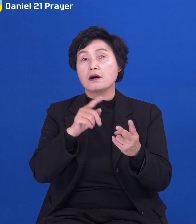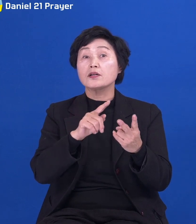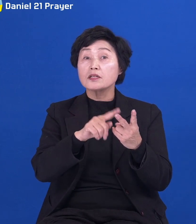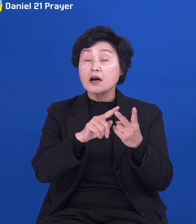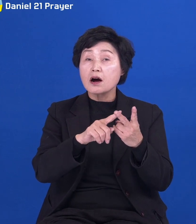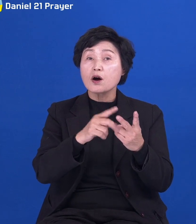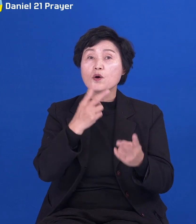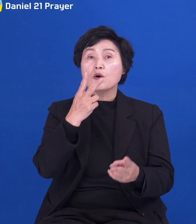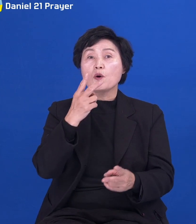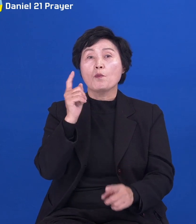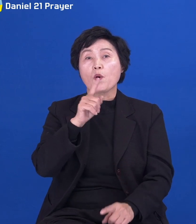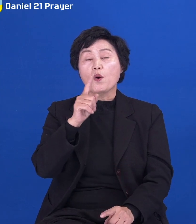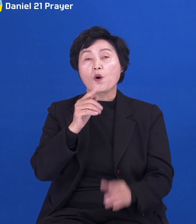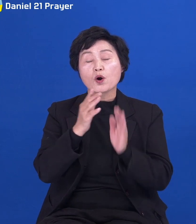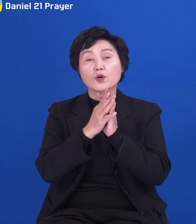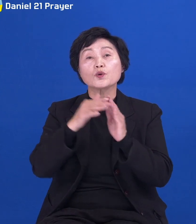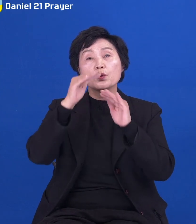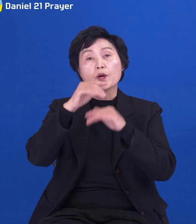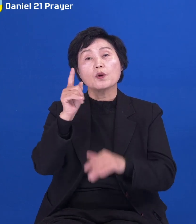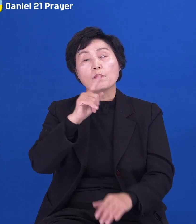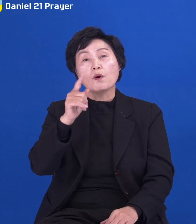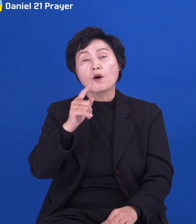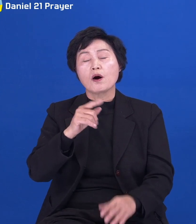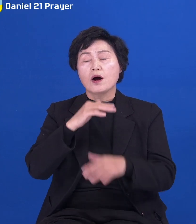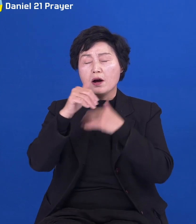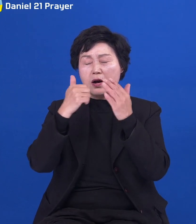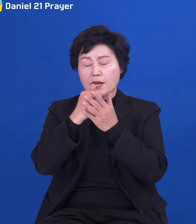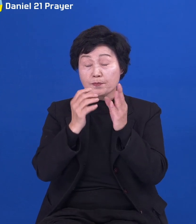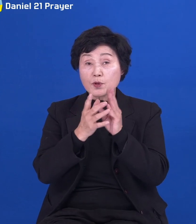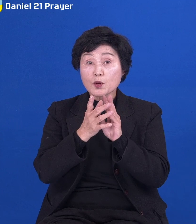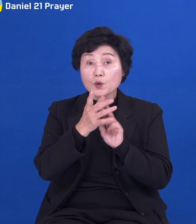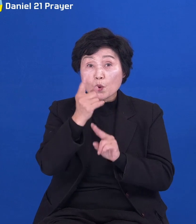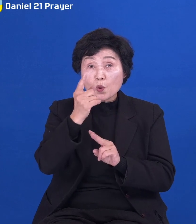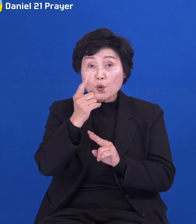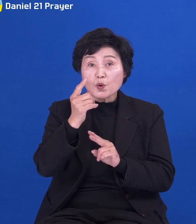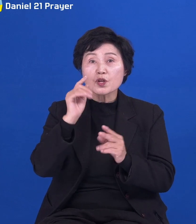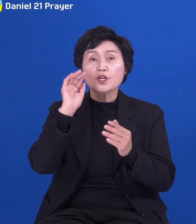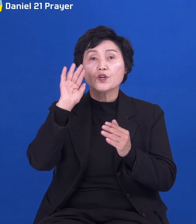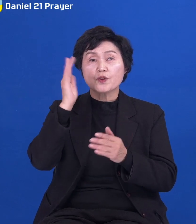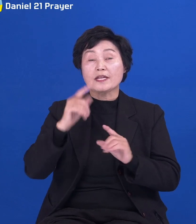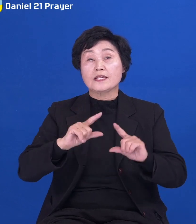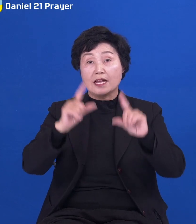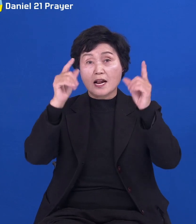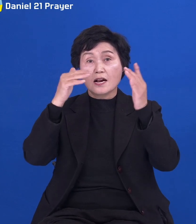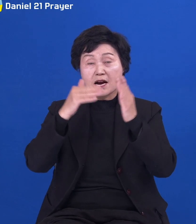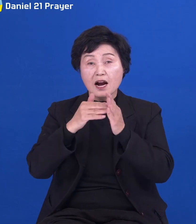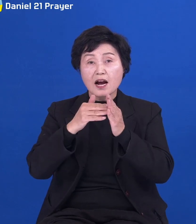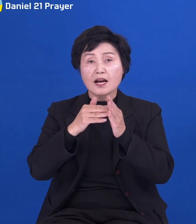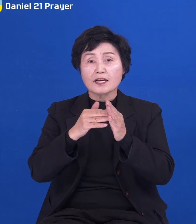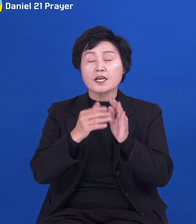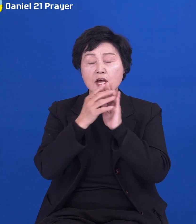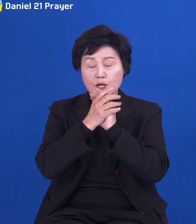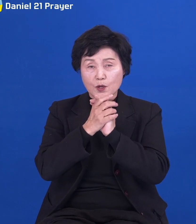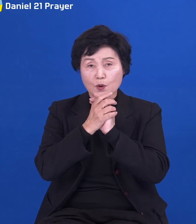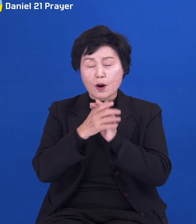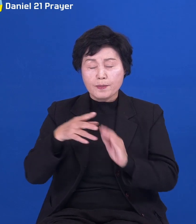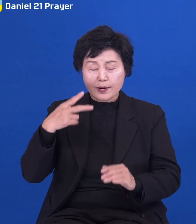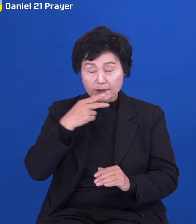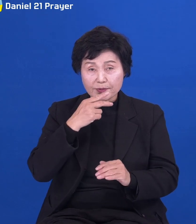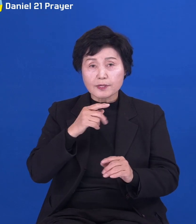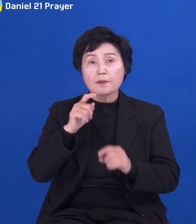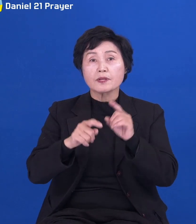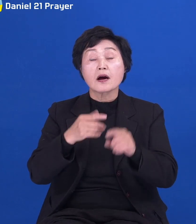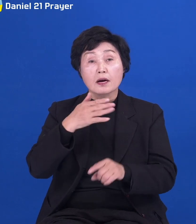되는 그날까지 금식과 철야 기도로 주님께 나아가겠습니다. 에스더처럼 내 민족을 위하여 죽으면